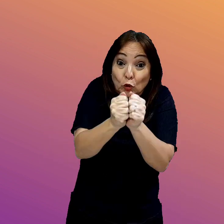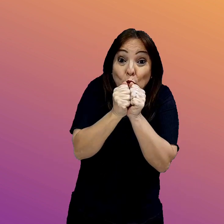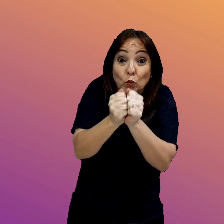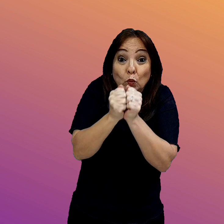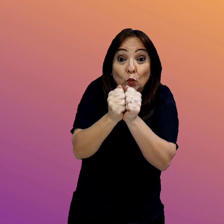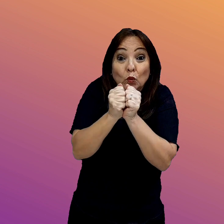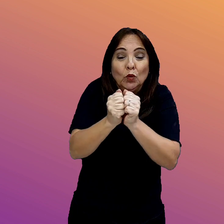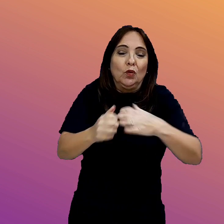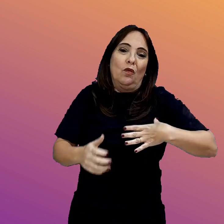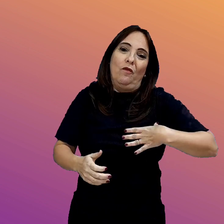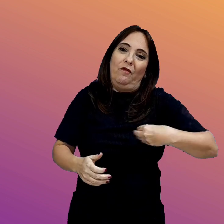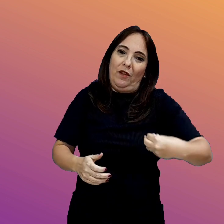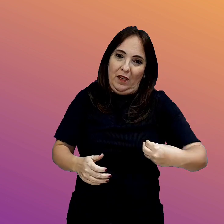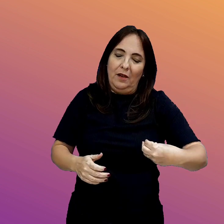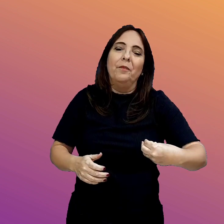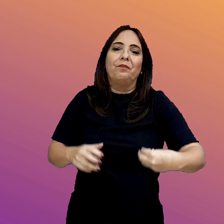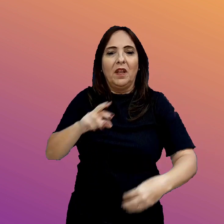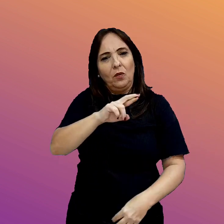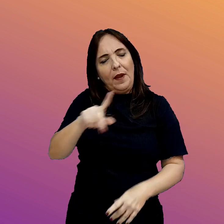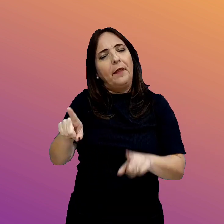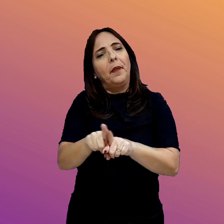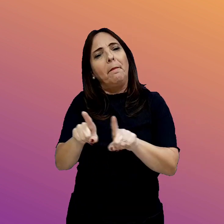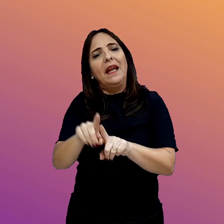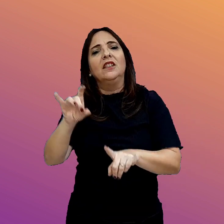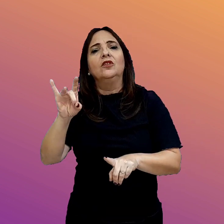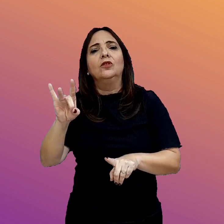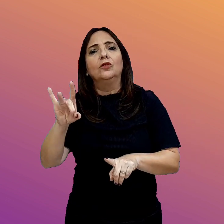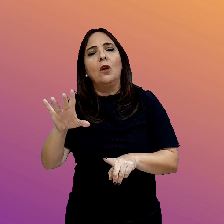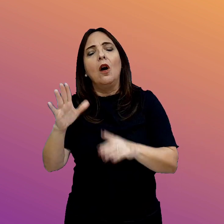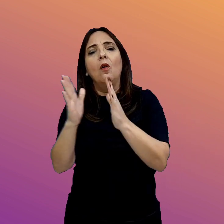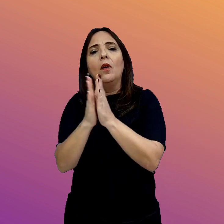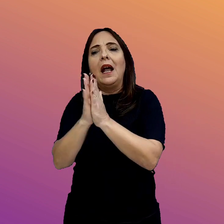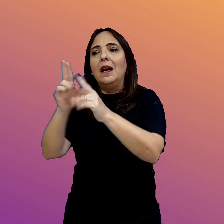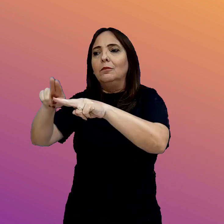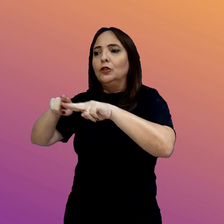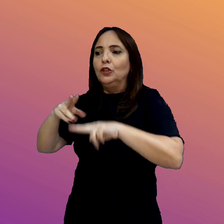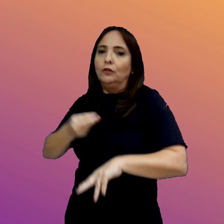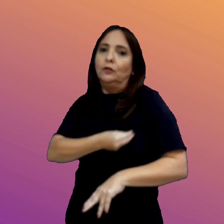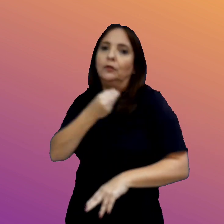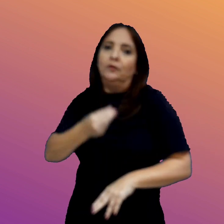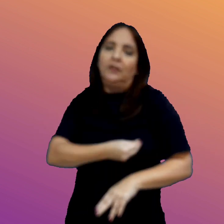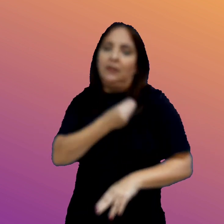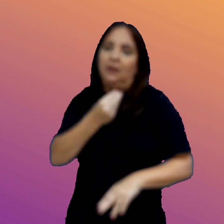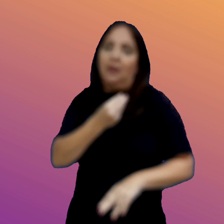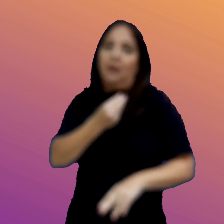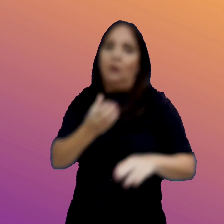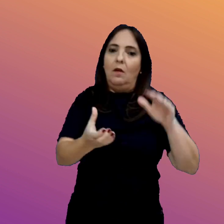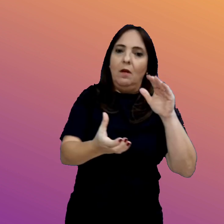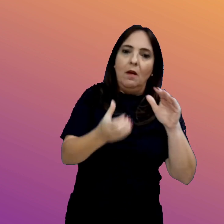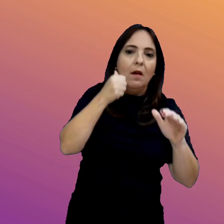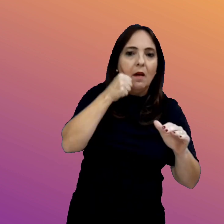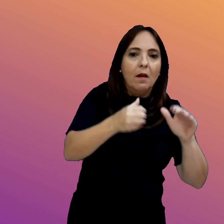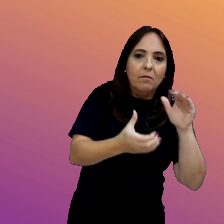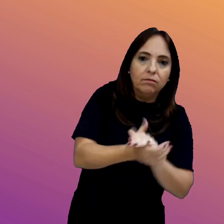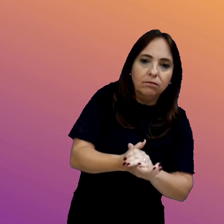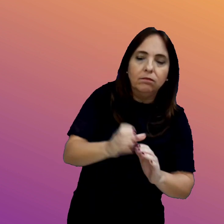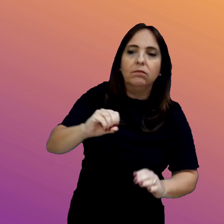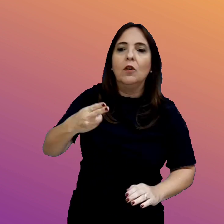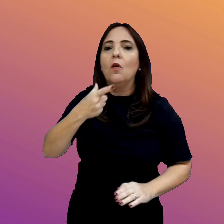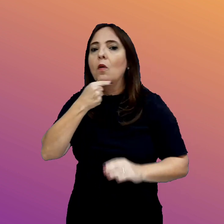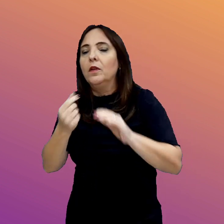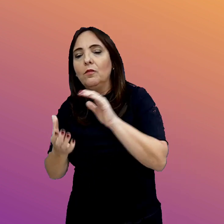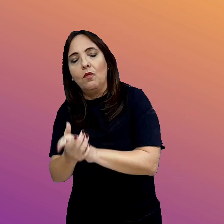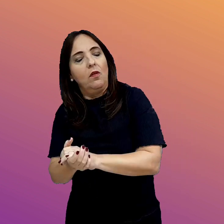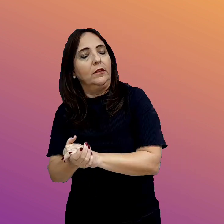cônjuge. Não basta orar pelos filhos, é orar com os filhos. Isso faz toda a diferença. Fazer da nossa casa o